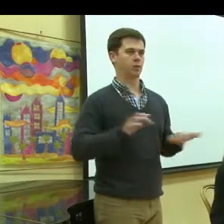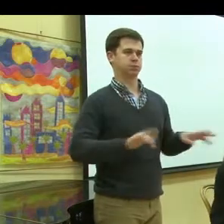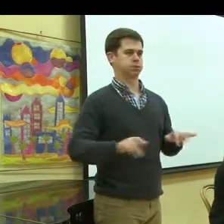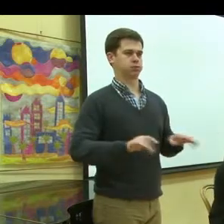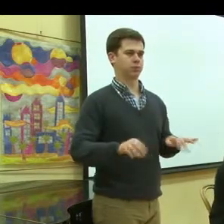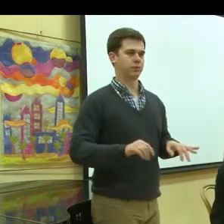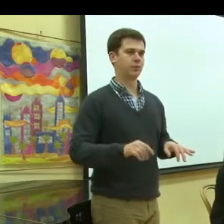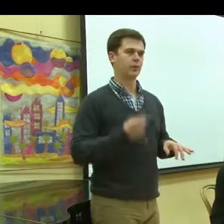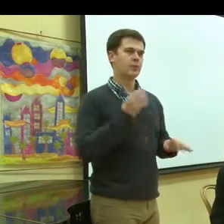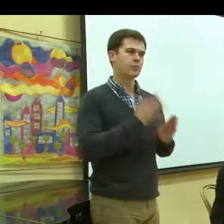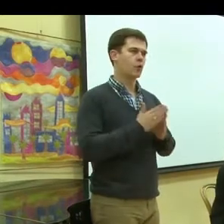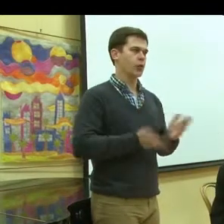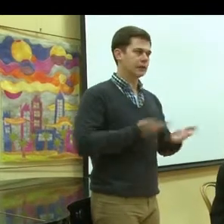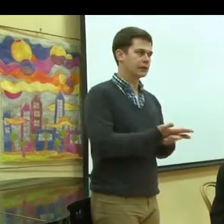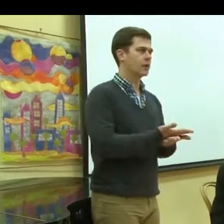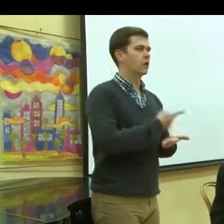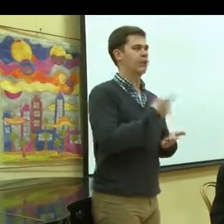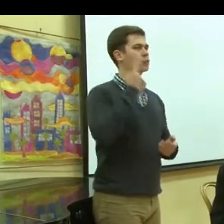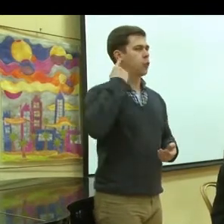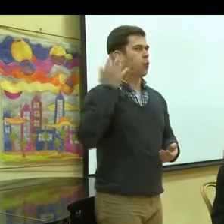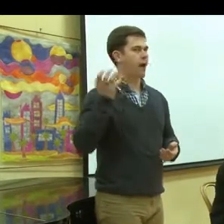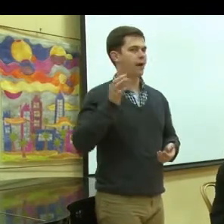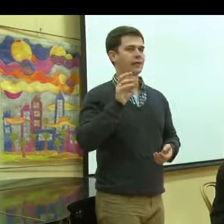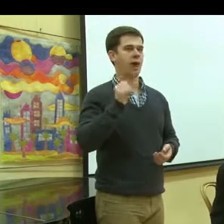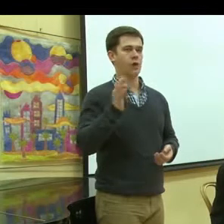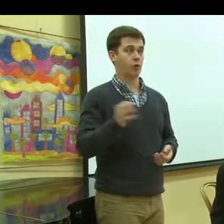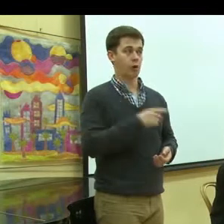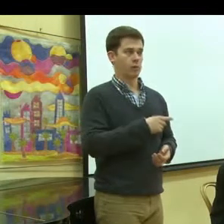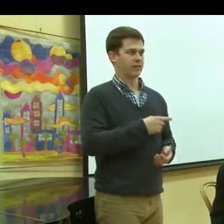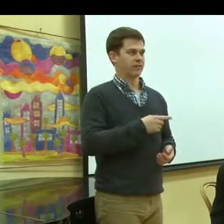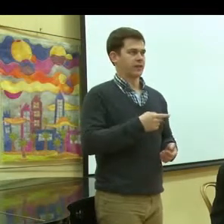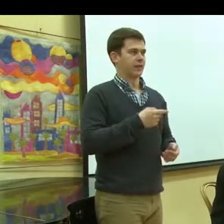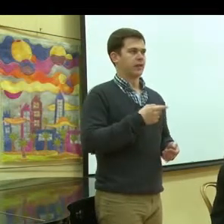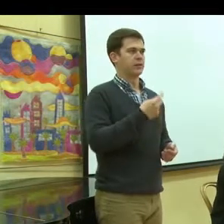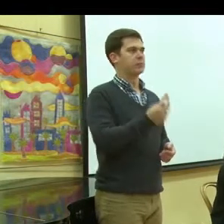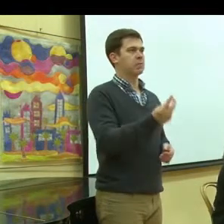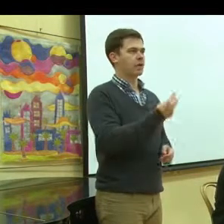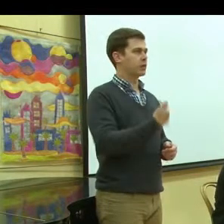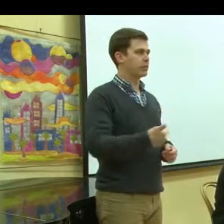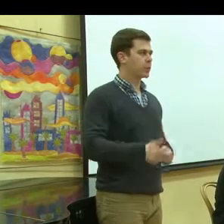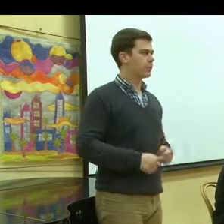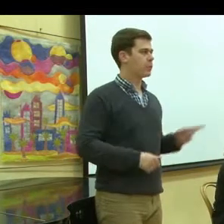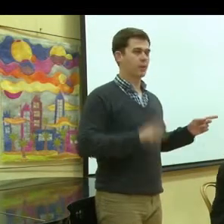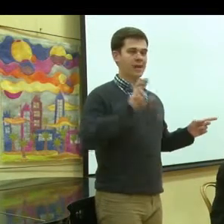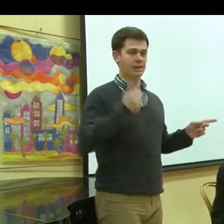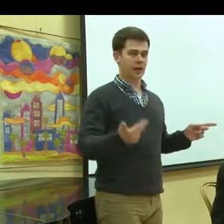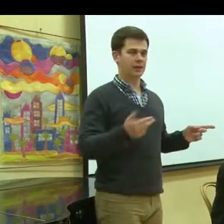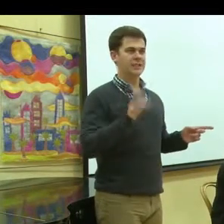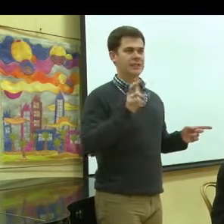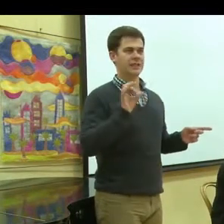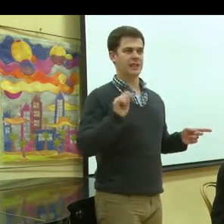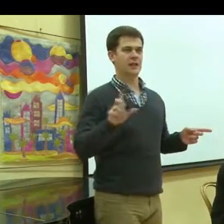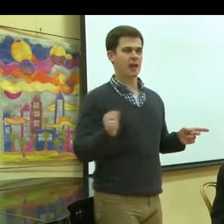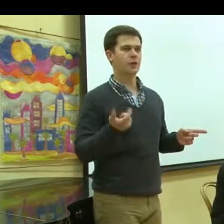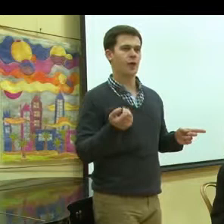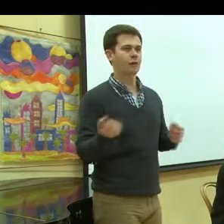To ja mam taką propozycję. Będziemy słuchali tanga. O tym nie wspomnieliśmy, a nie wszyscy zapewne to zobaczyli. Krystian i Sylwia przynieśli